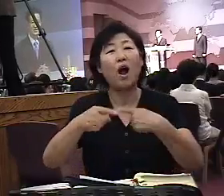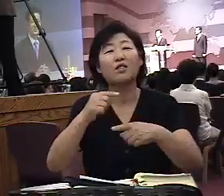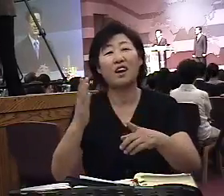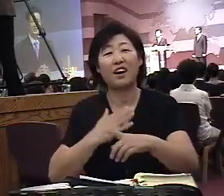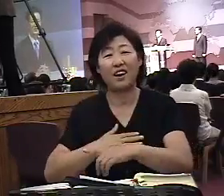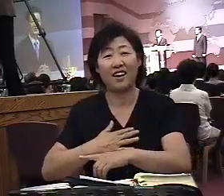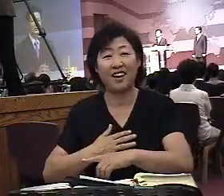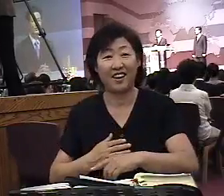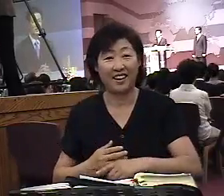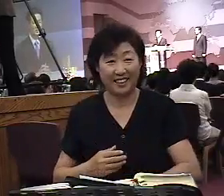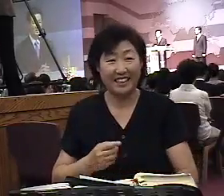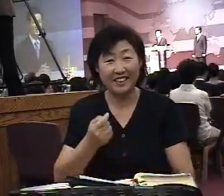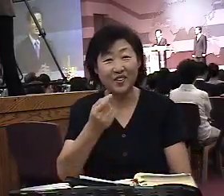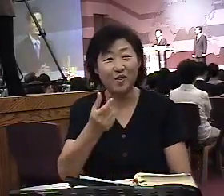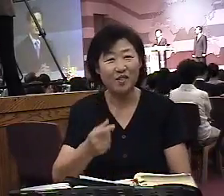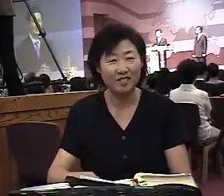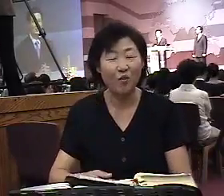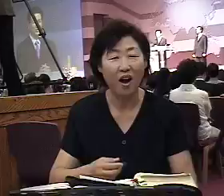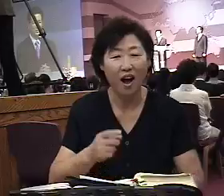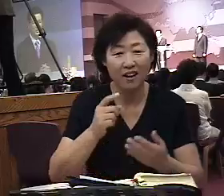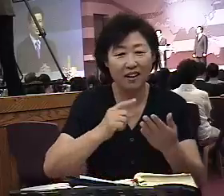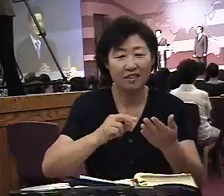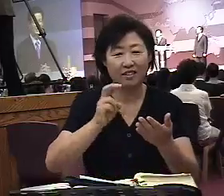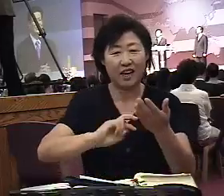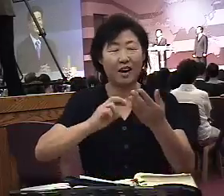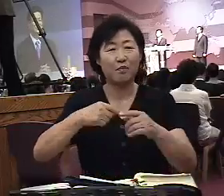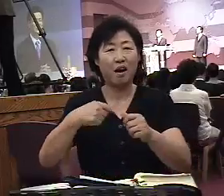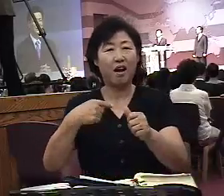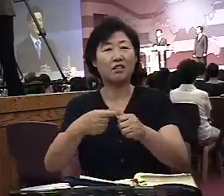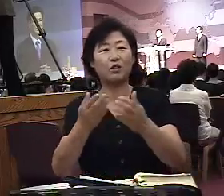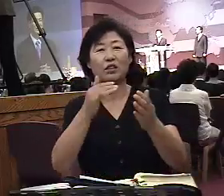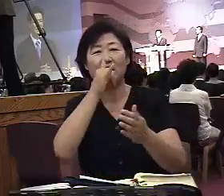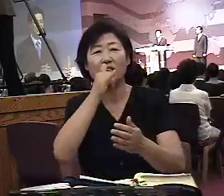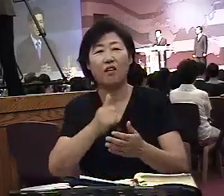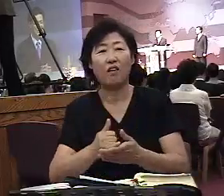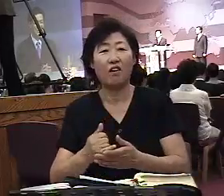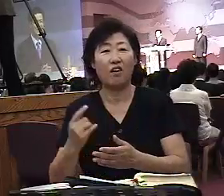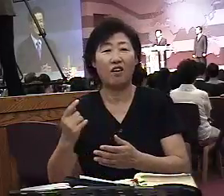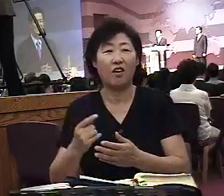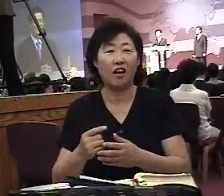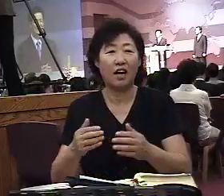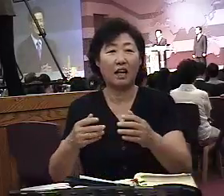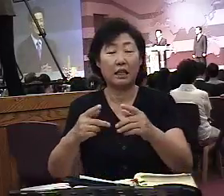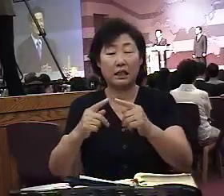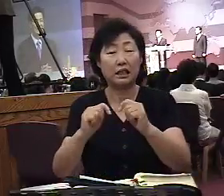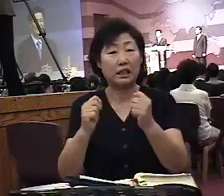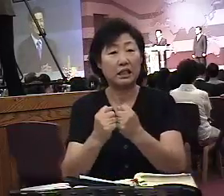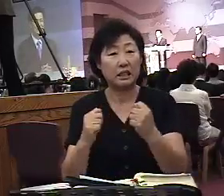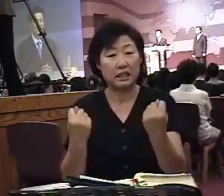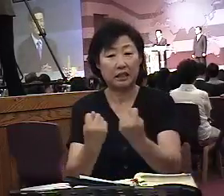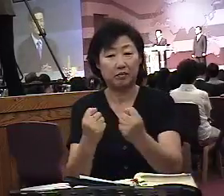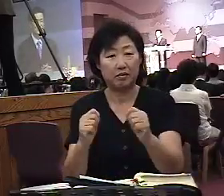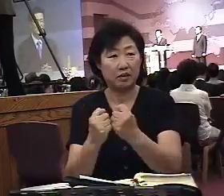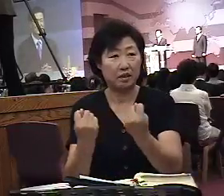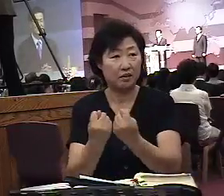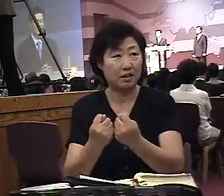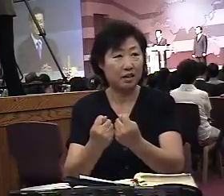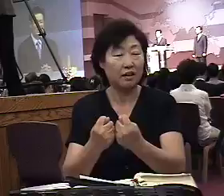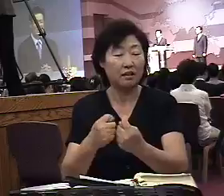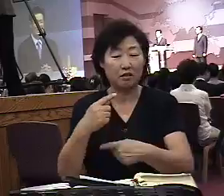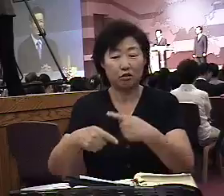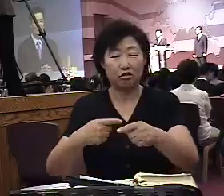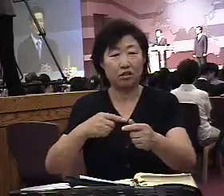김승우 목사님과 또 여러 교육자님들, 또 장로님들과 많은 성도님들께 다시 한번 감사를 드립니다. 저는 아무것도 할 수 없는